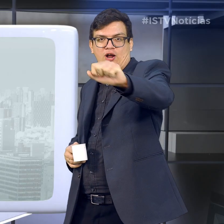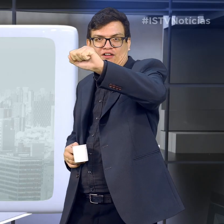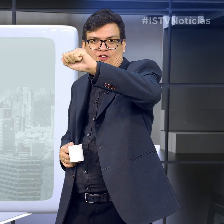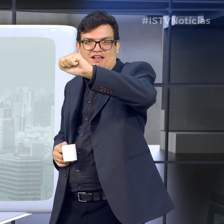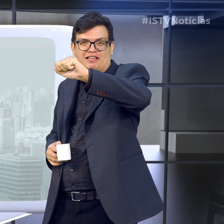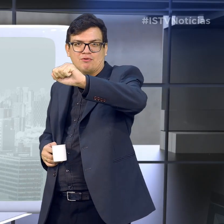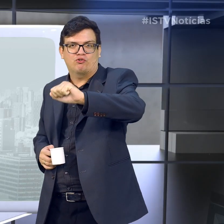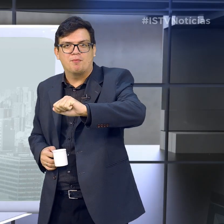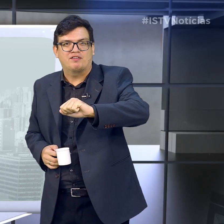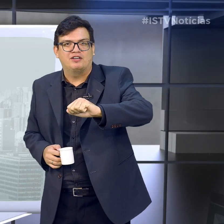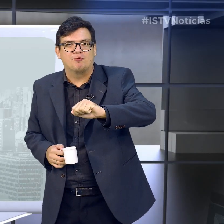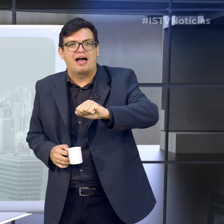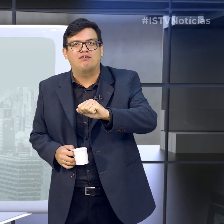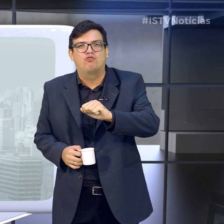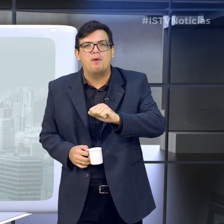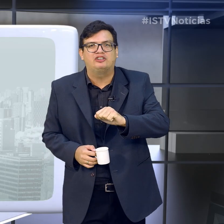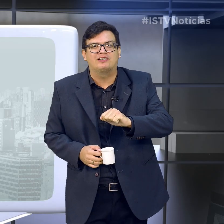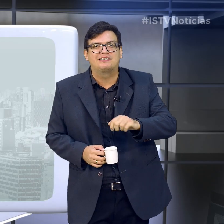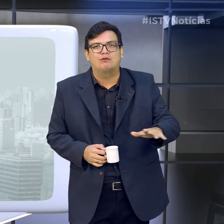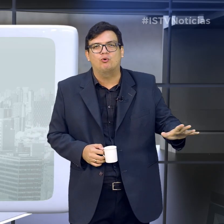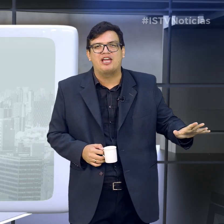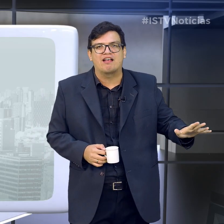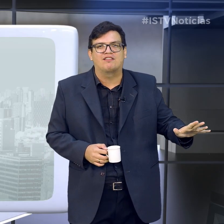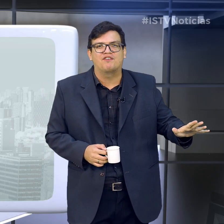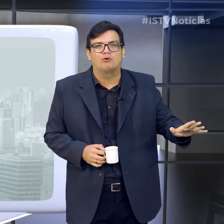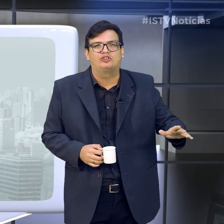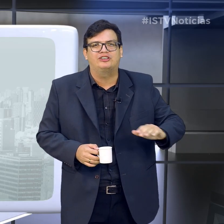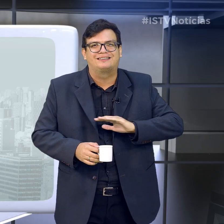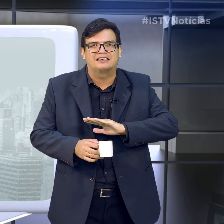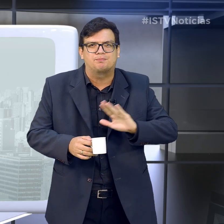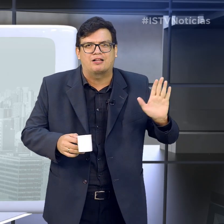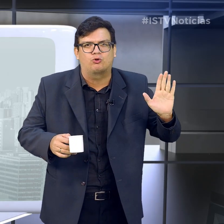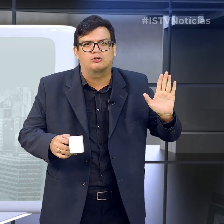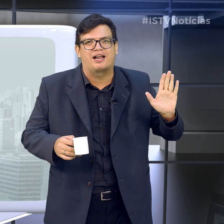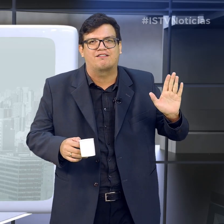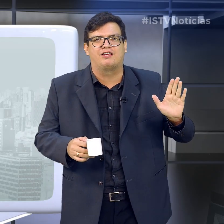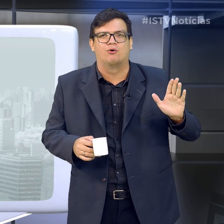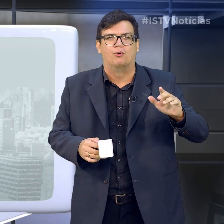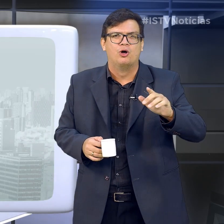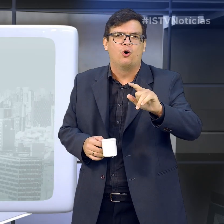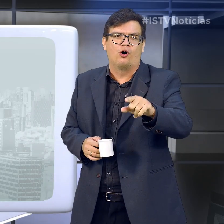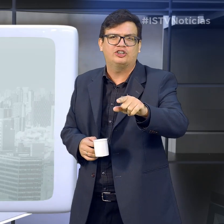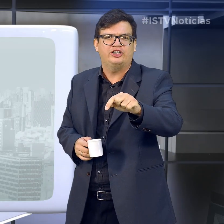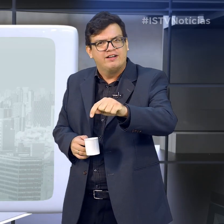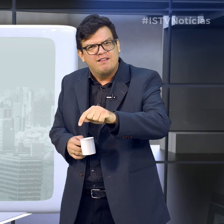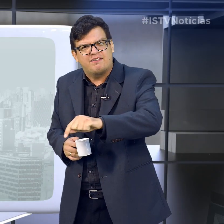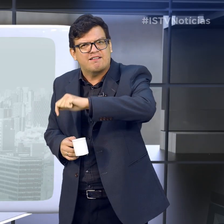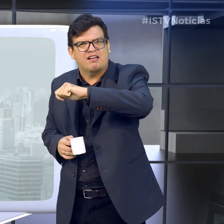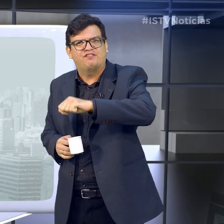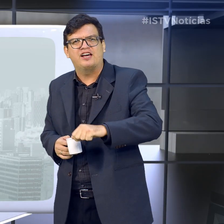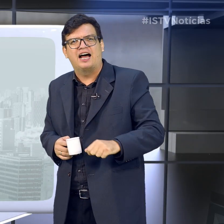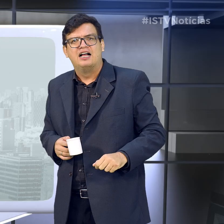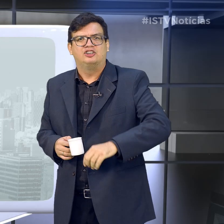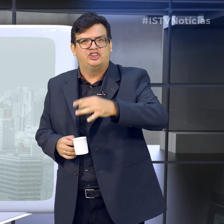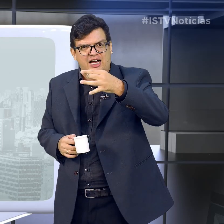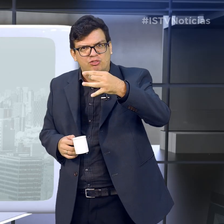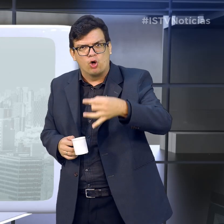Olha só estamos começando mais uma edição do iestv notícias para todo o Brasil hoje sexta-feira dia